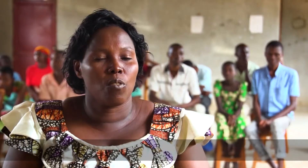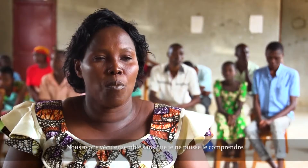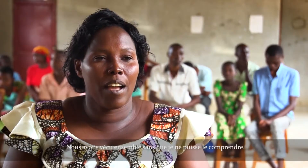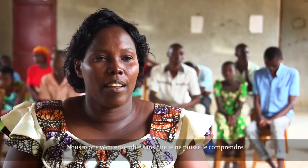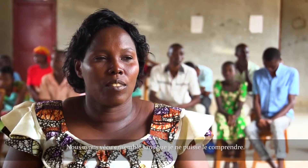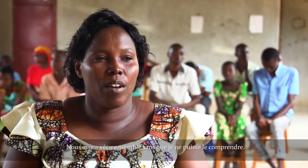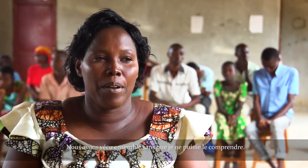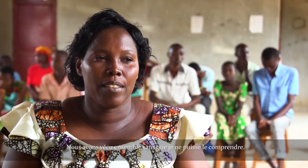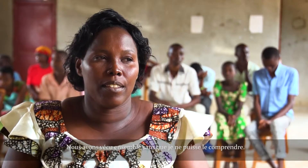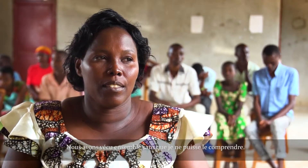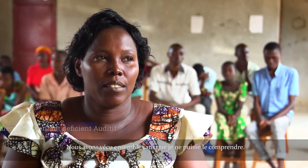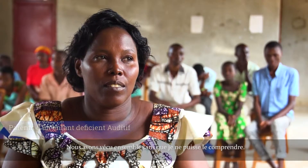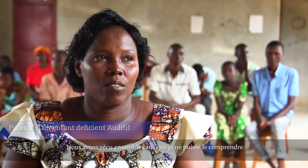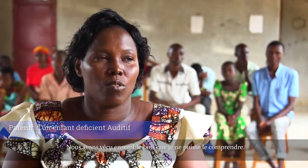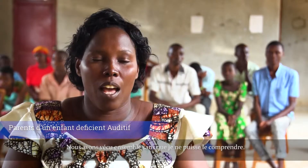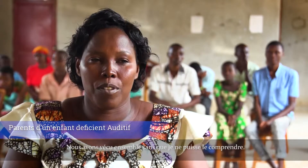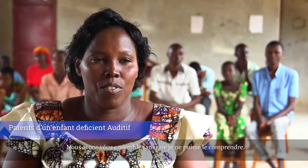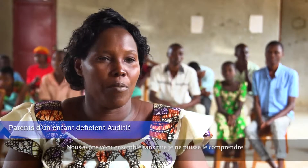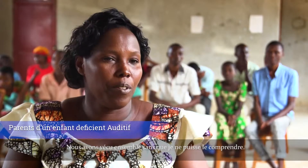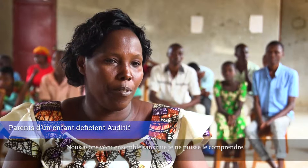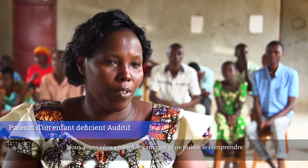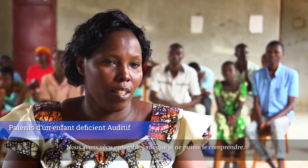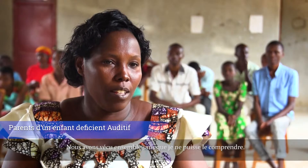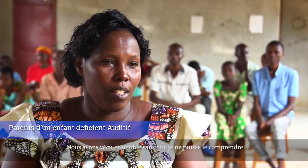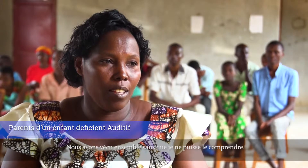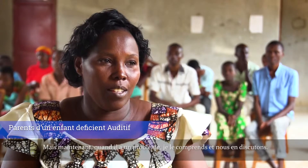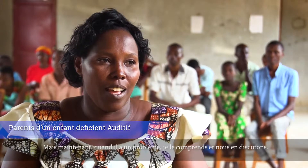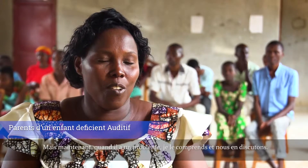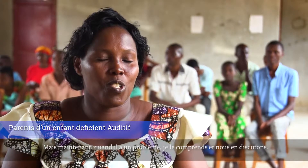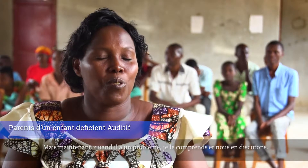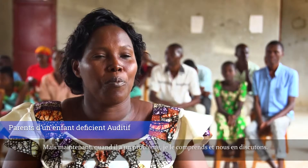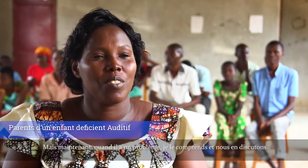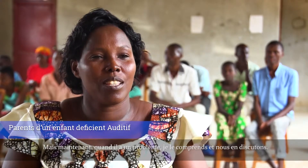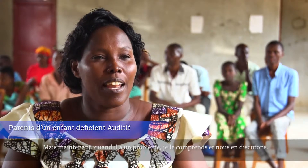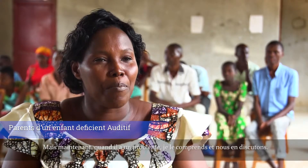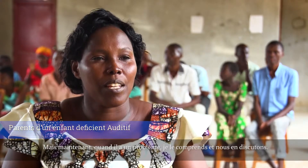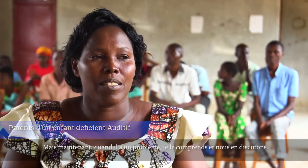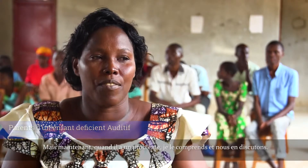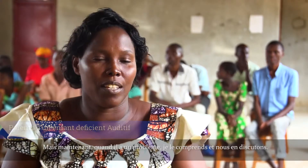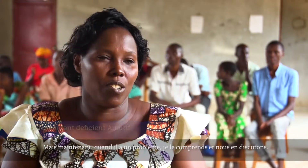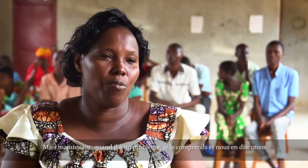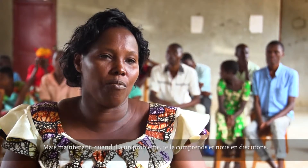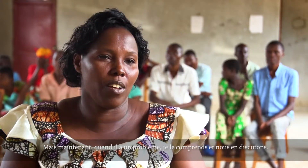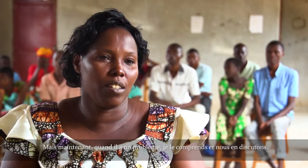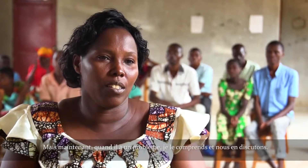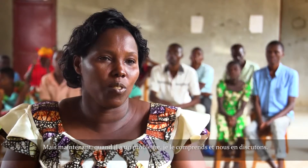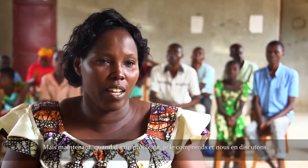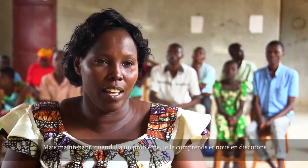uwo mwana twabanye gutahura ibyo bingora ariko gushika uyu munsi arambwira ikibazo afise nkacumba